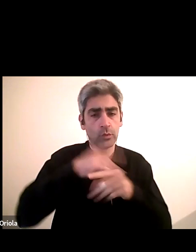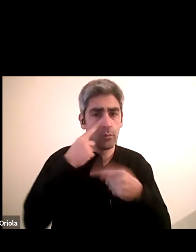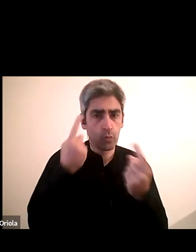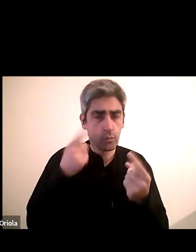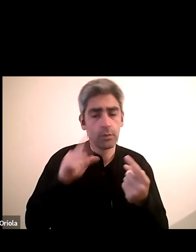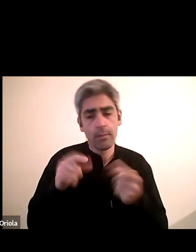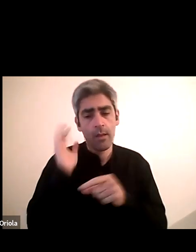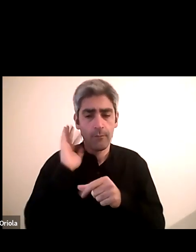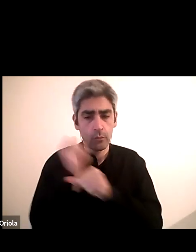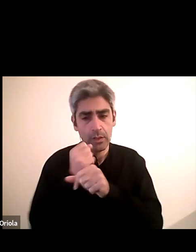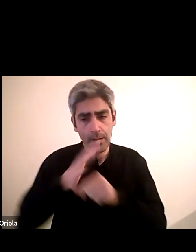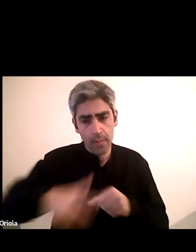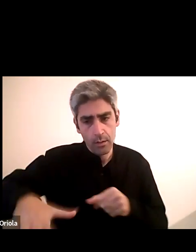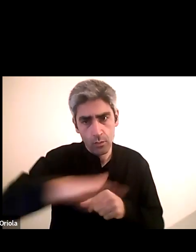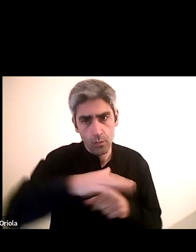trabalhadores,